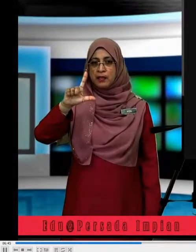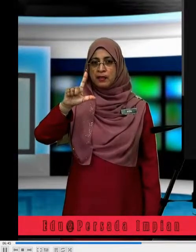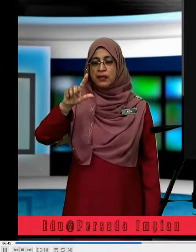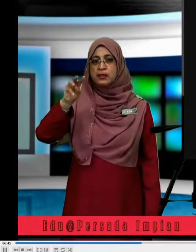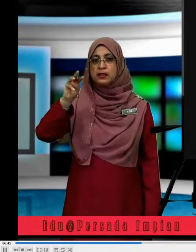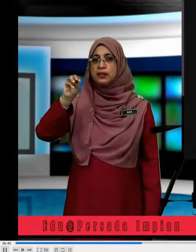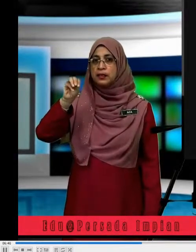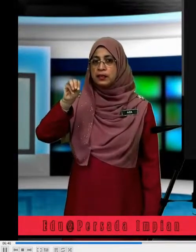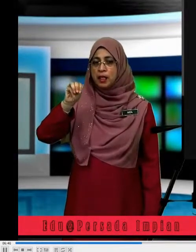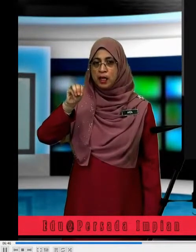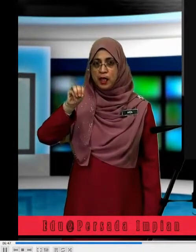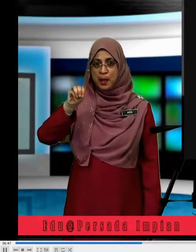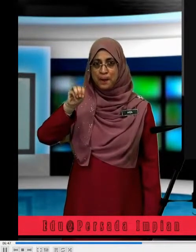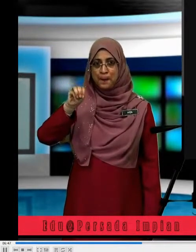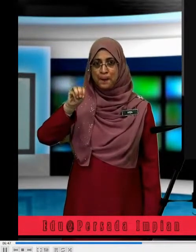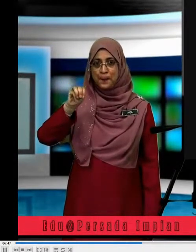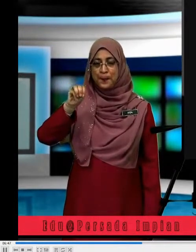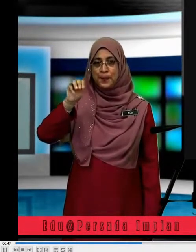altmp3